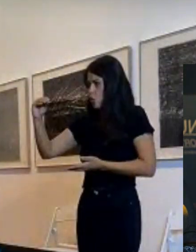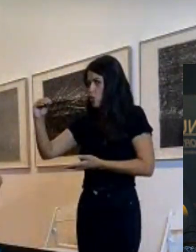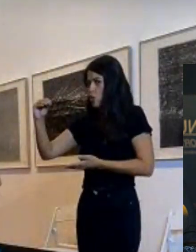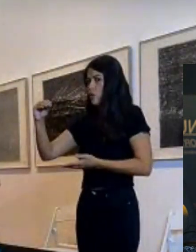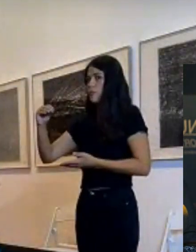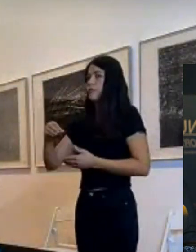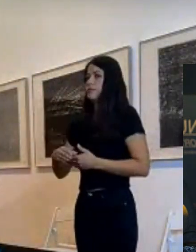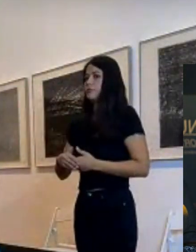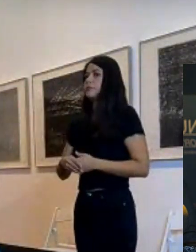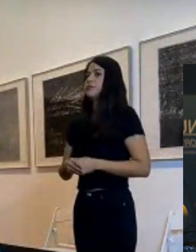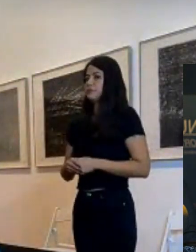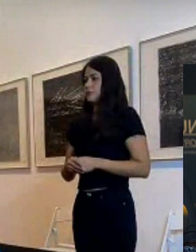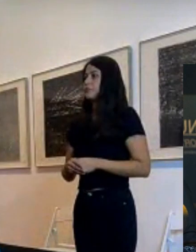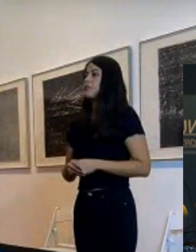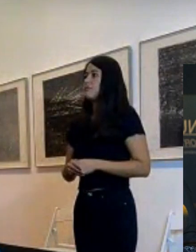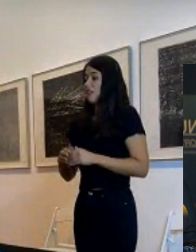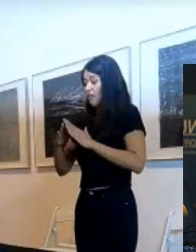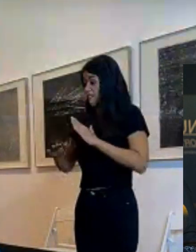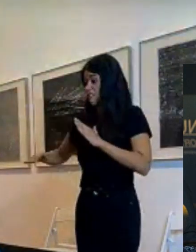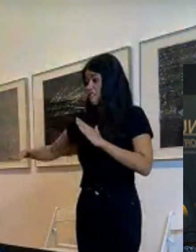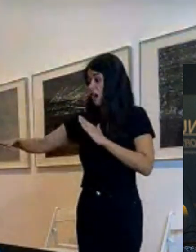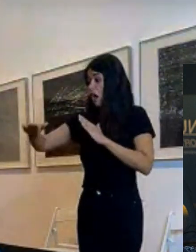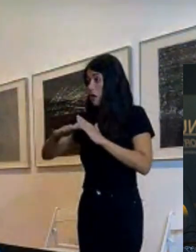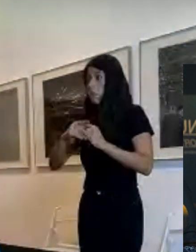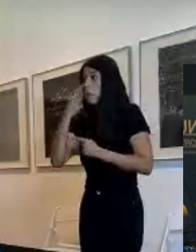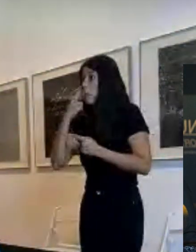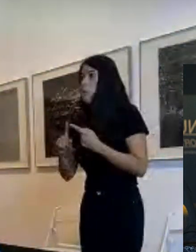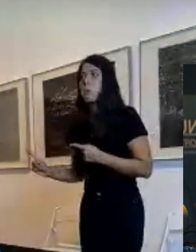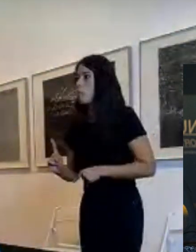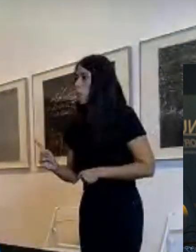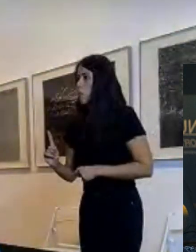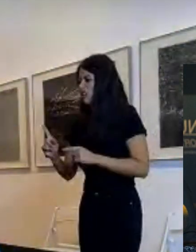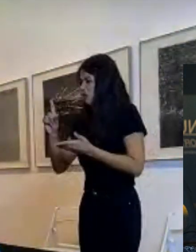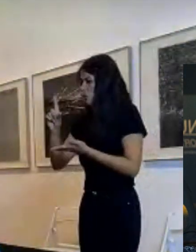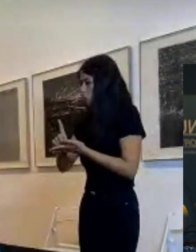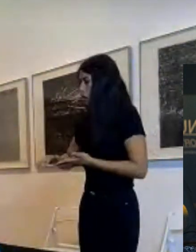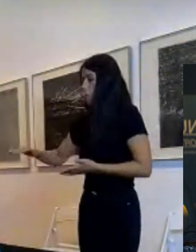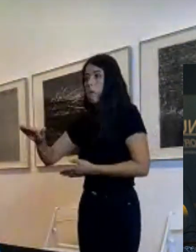y el barrio desconocido, el lugar desconocido,